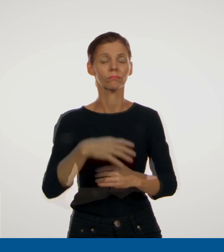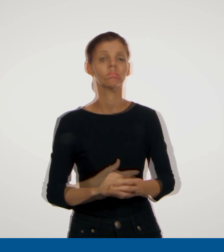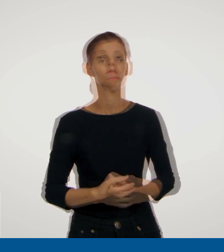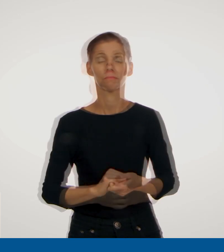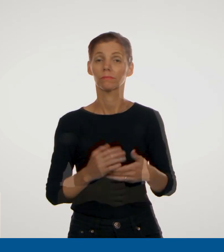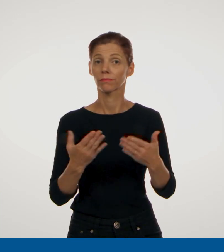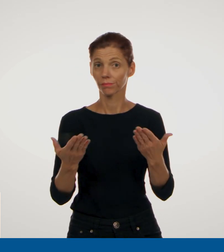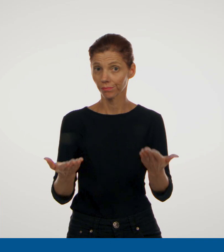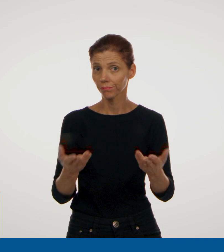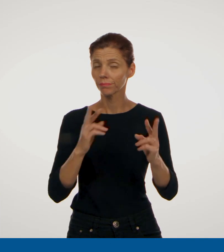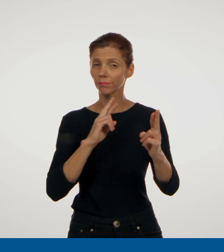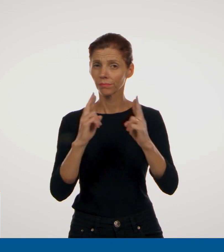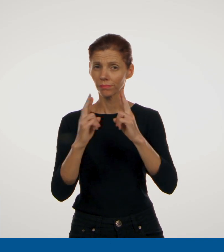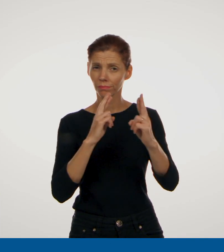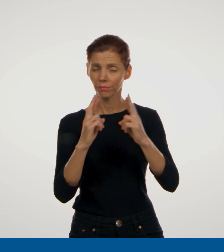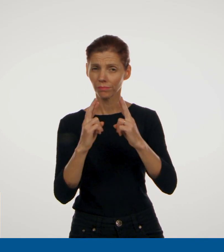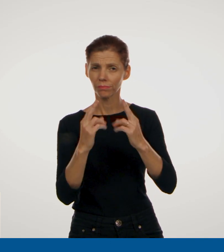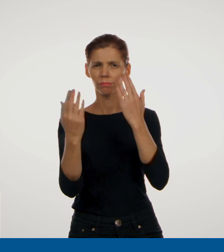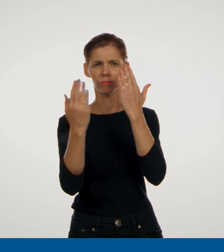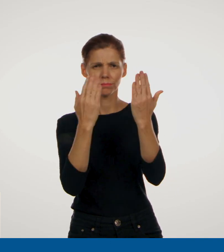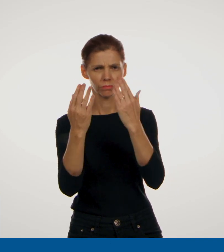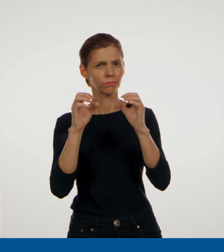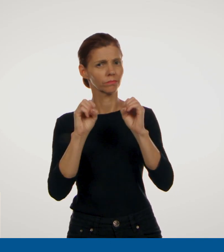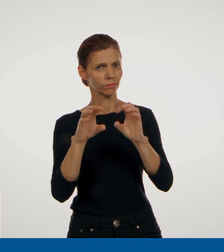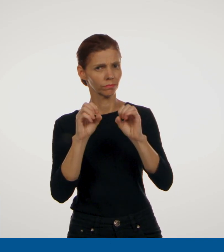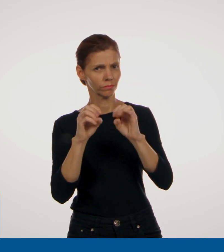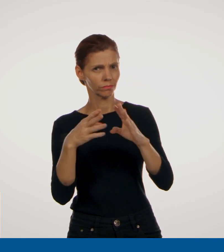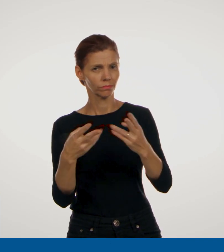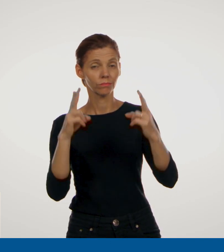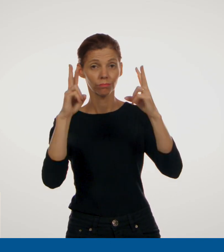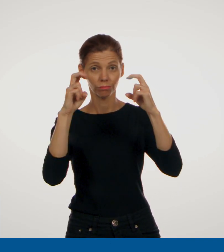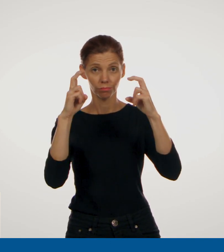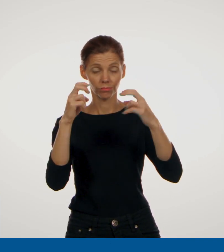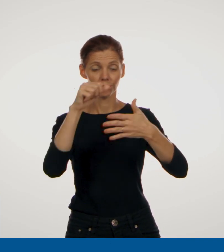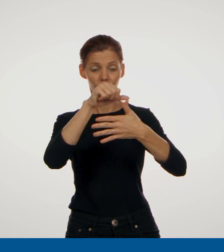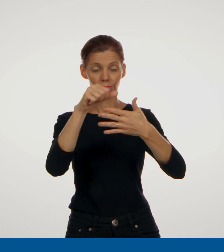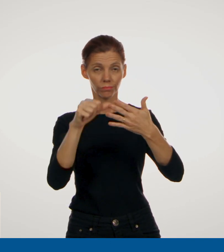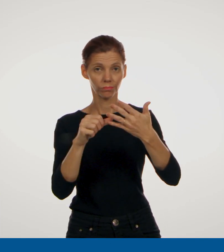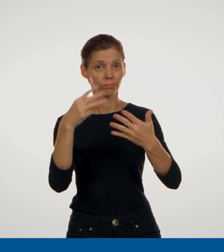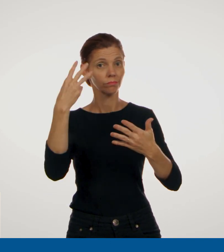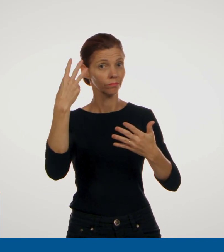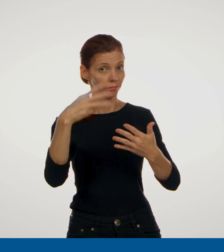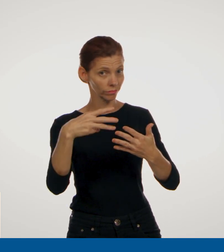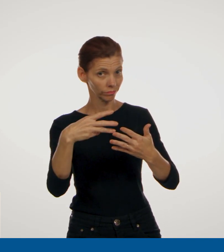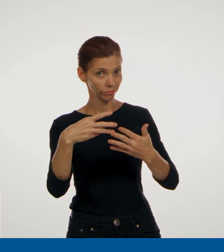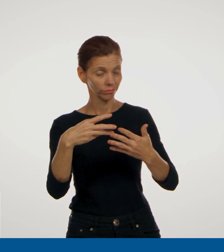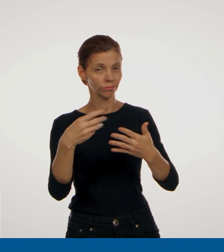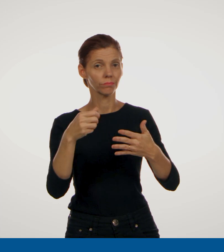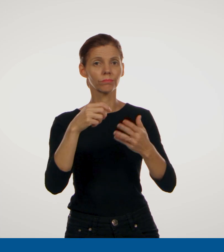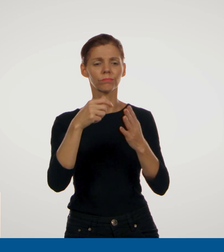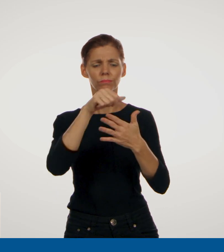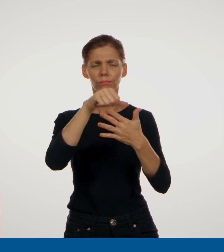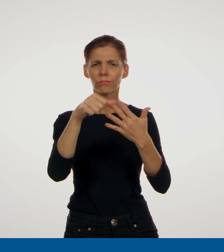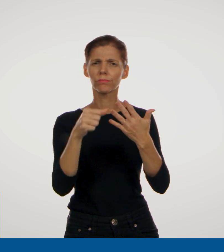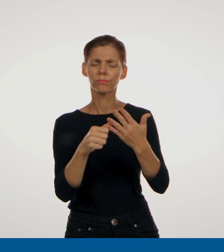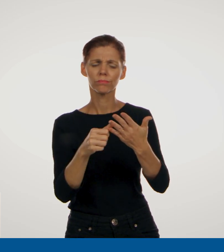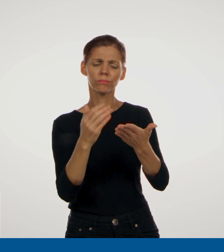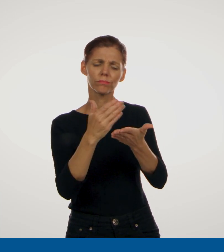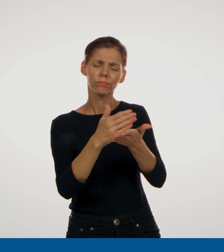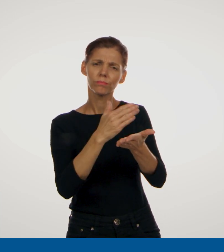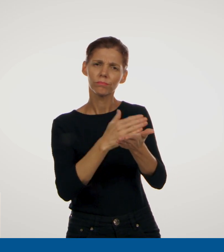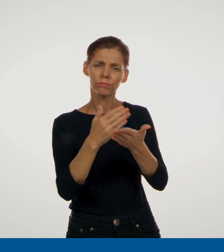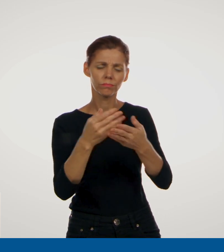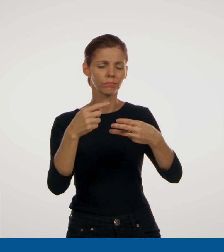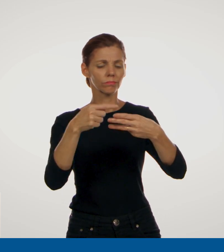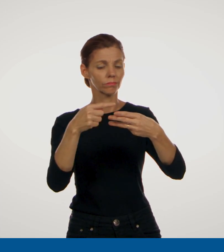aprendizagem. Essa relação entre psicologia e educação é tema do tópico 3. Esse tópico será dividido